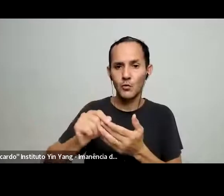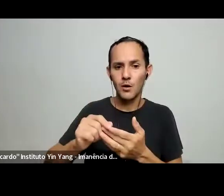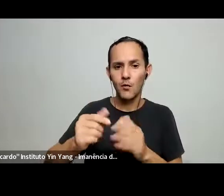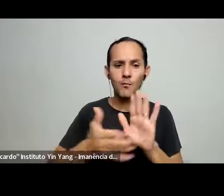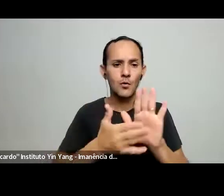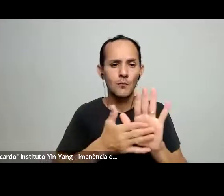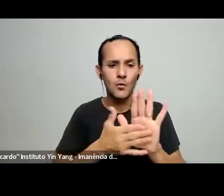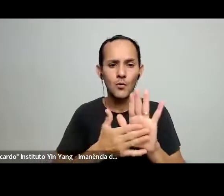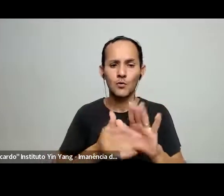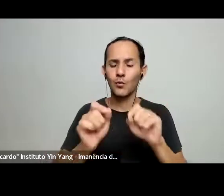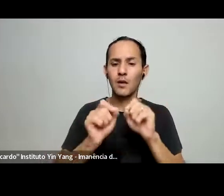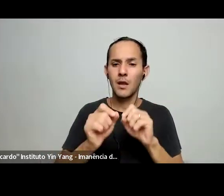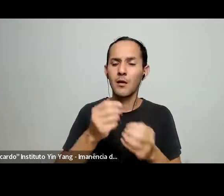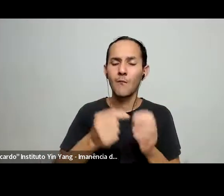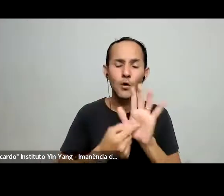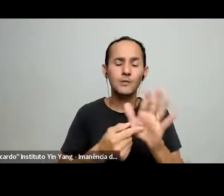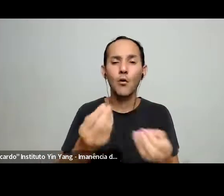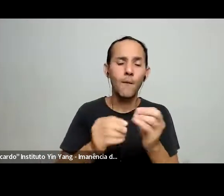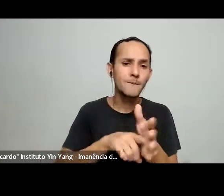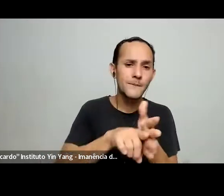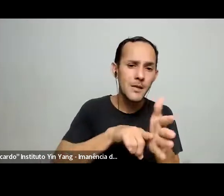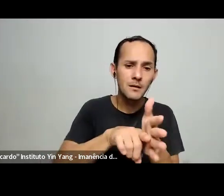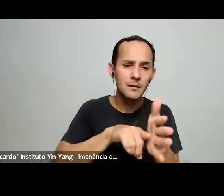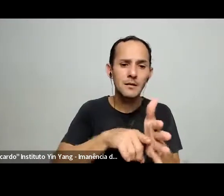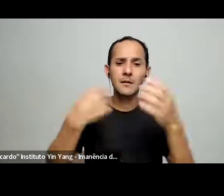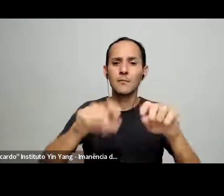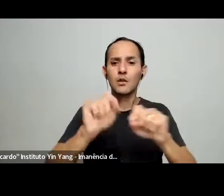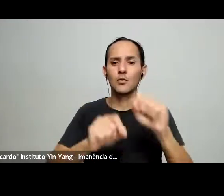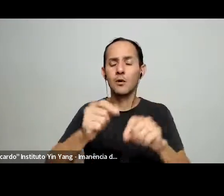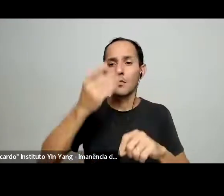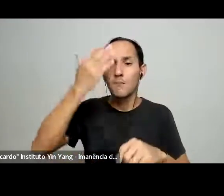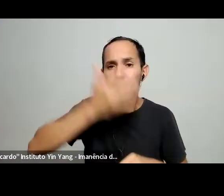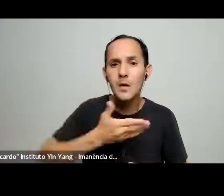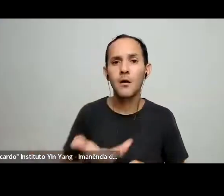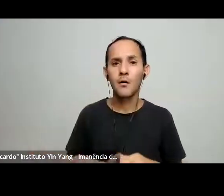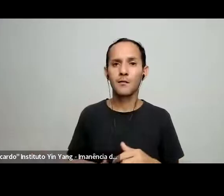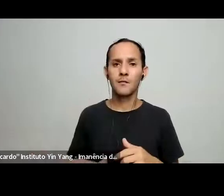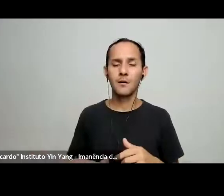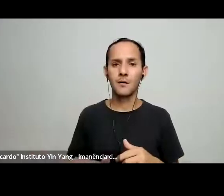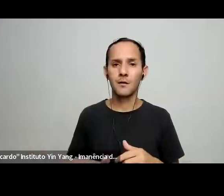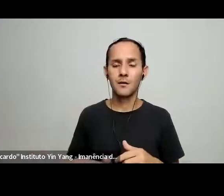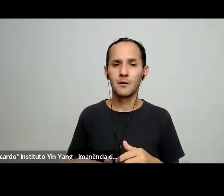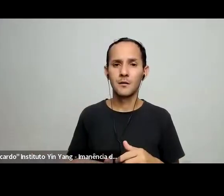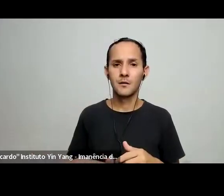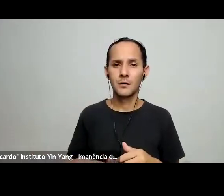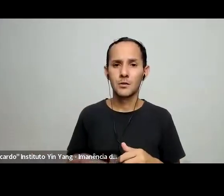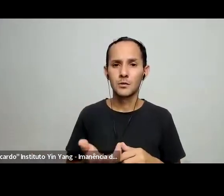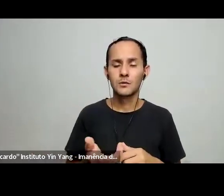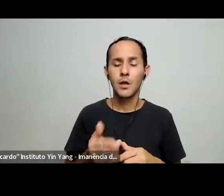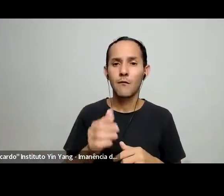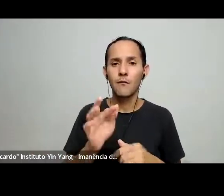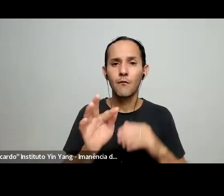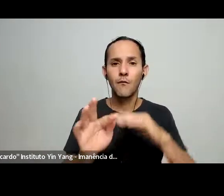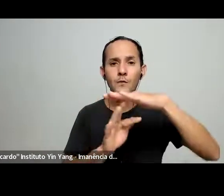para demonstrar para as pessoas como o caminho da pesquisa precisa ser pautado, né, numa formalidade,